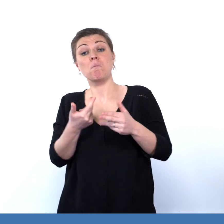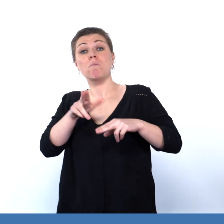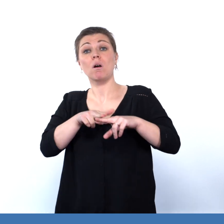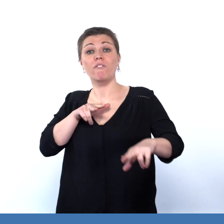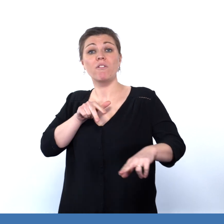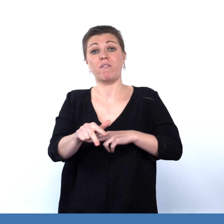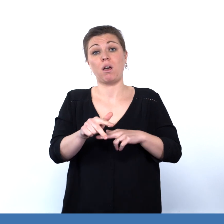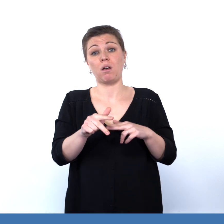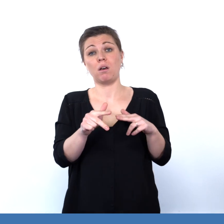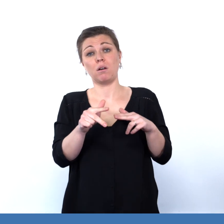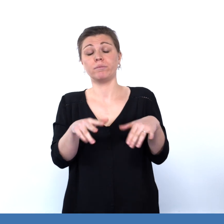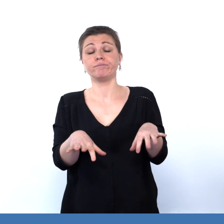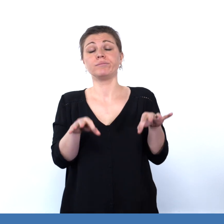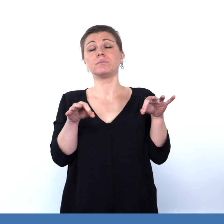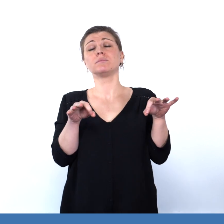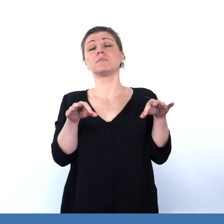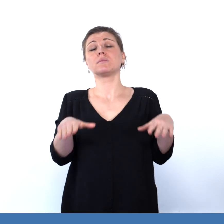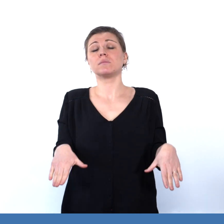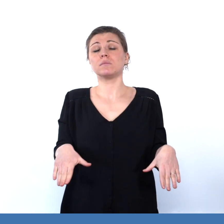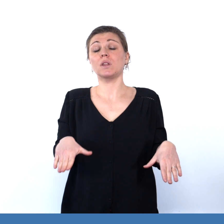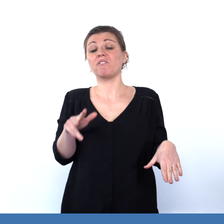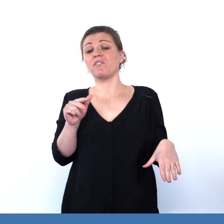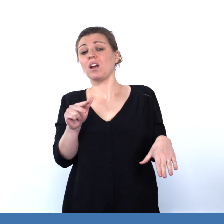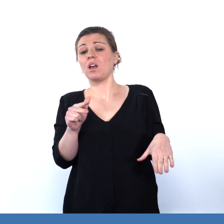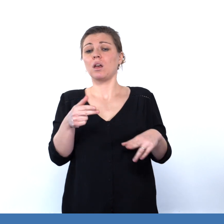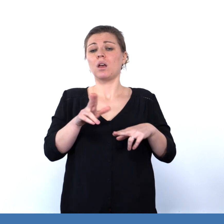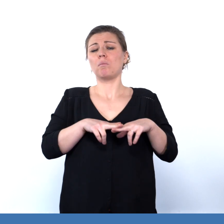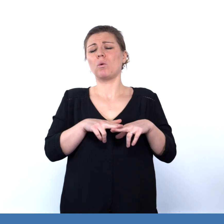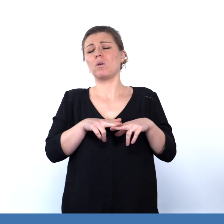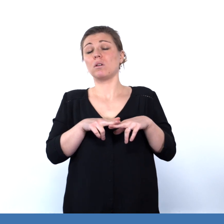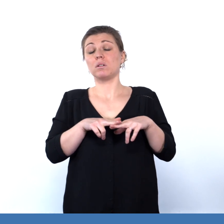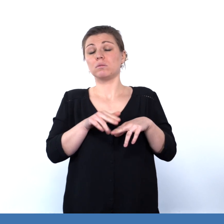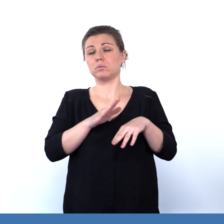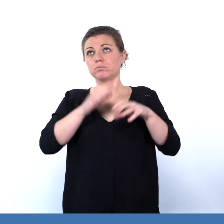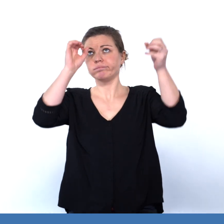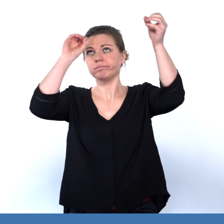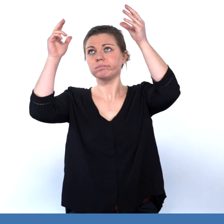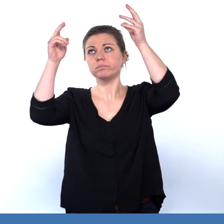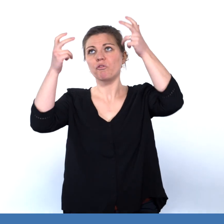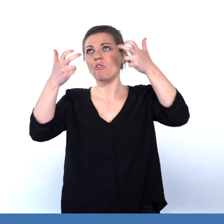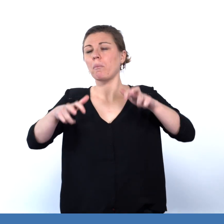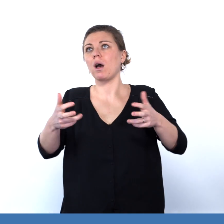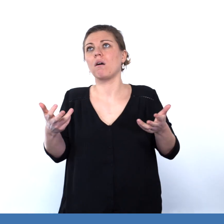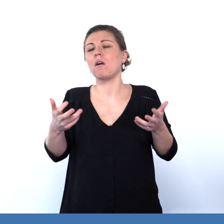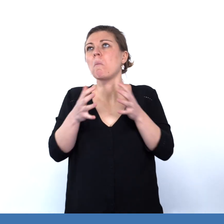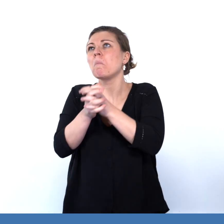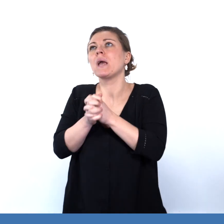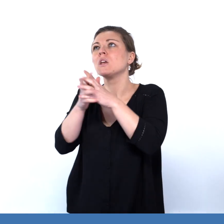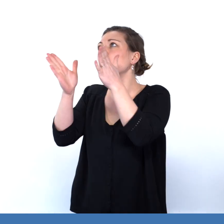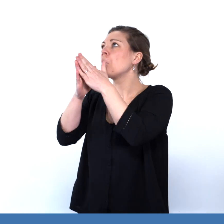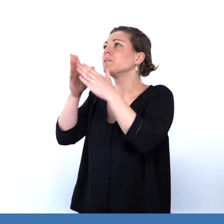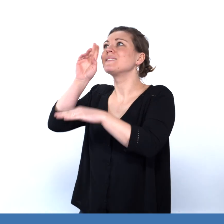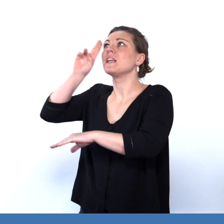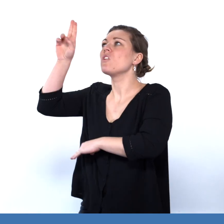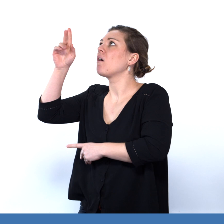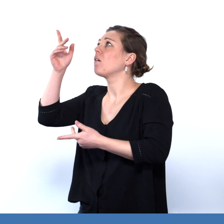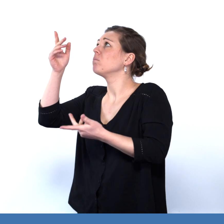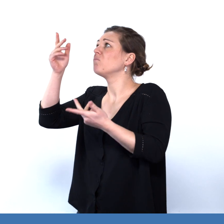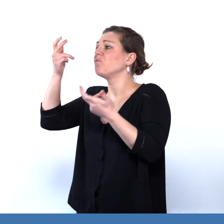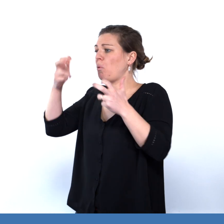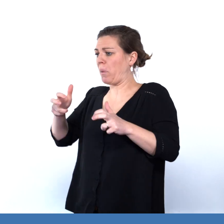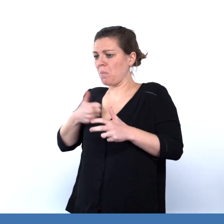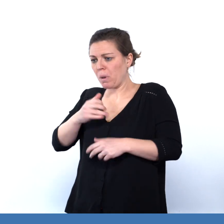fin. Et ma prière, en tout cas, je veux dire, Seigneur, je ne veux pas avoir de regrets. Je veux rien avoir à regretter. Je veux pas